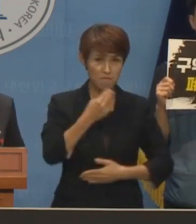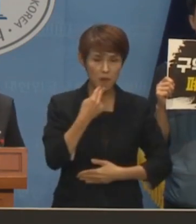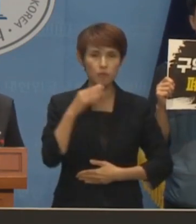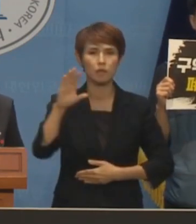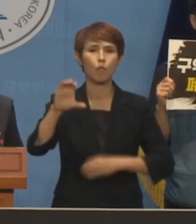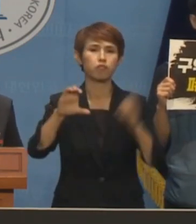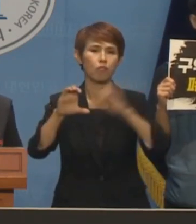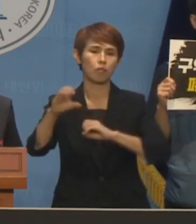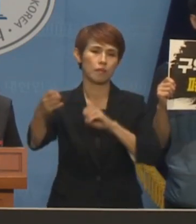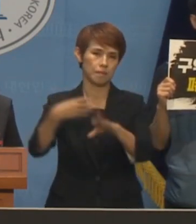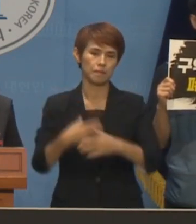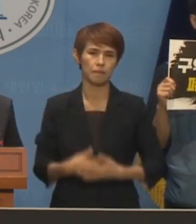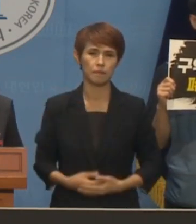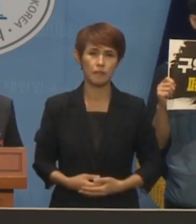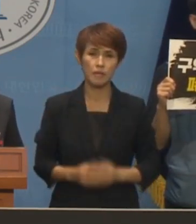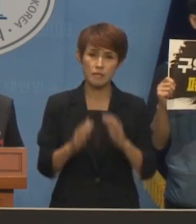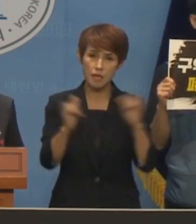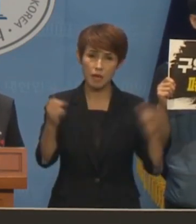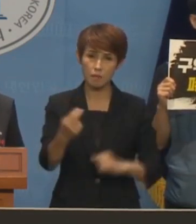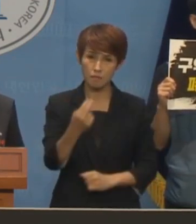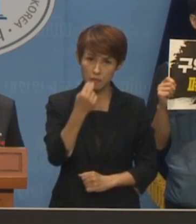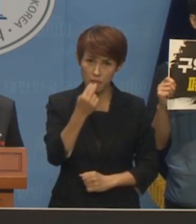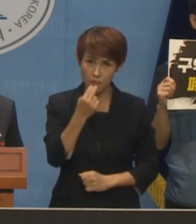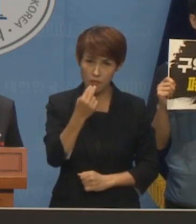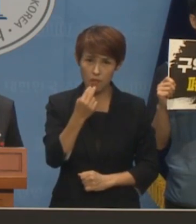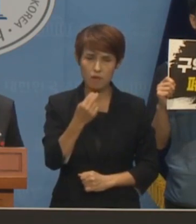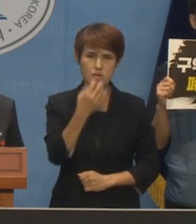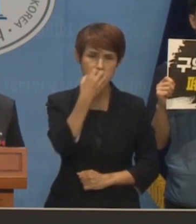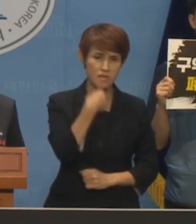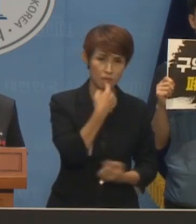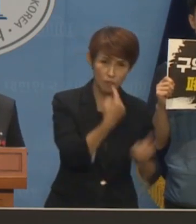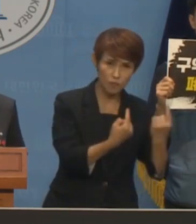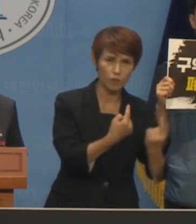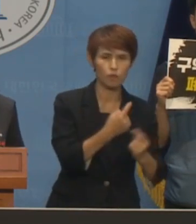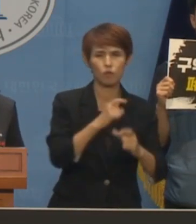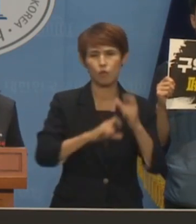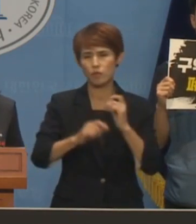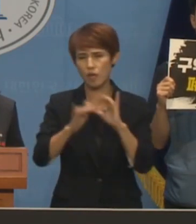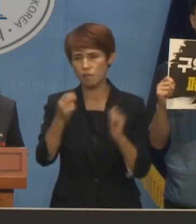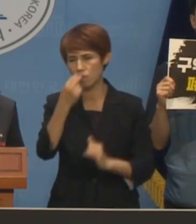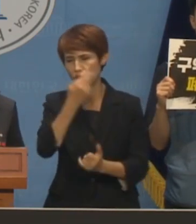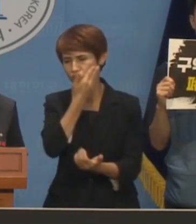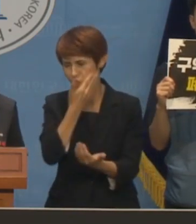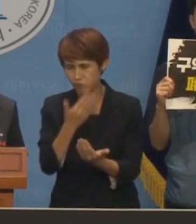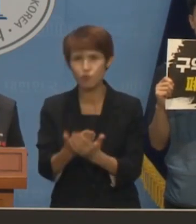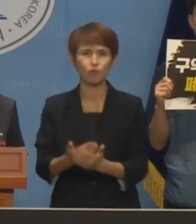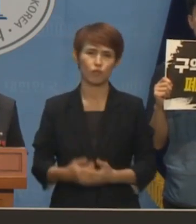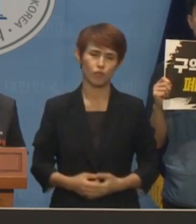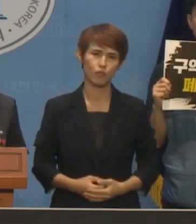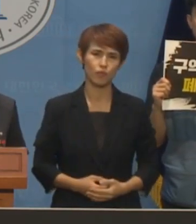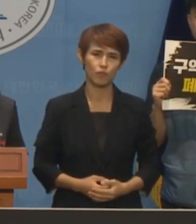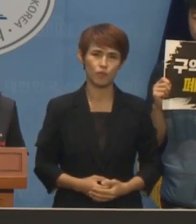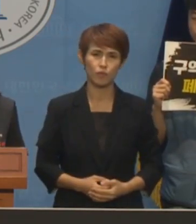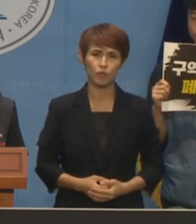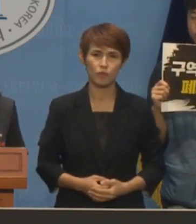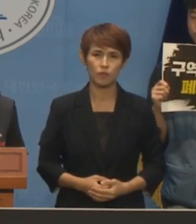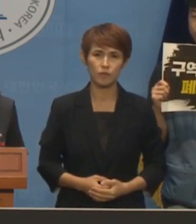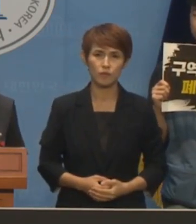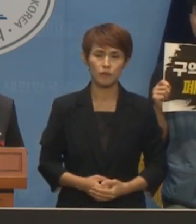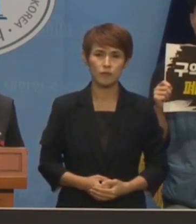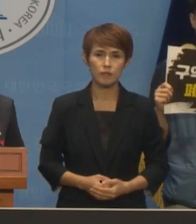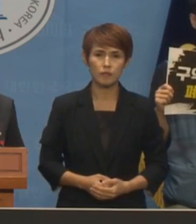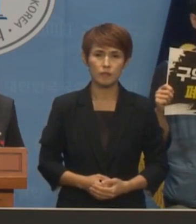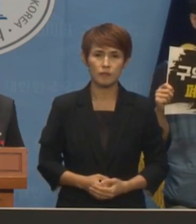그 상품보다도 그 어떤 자본의 이익보다도 소중합니다 아니 소중해야 합니다 그래서